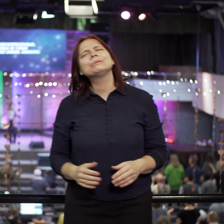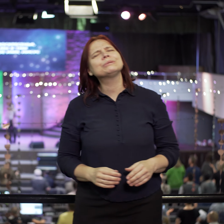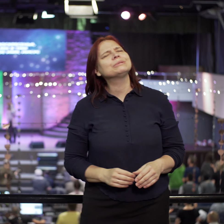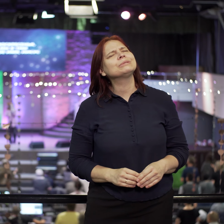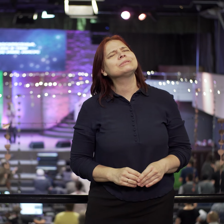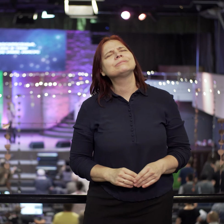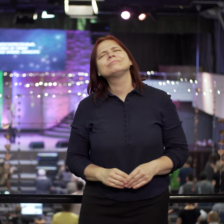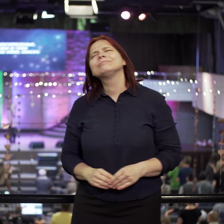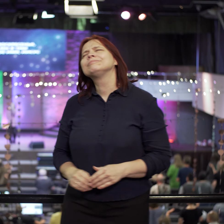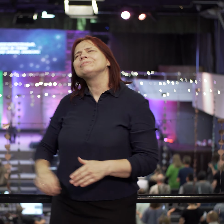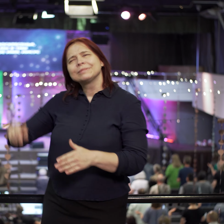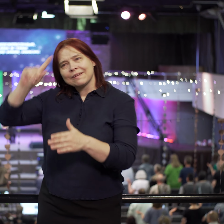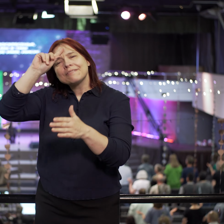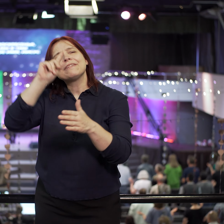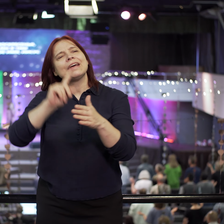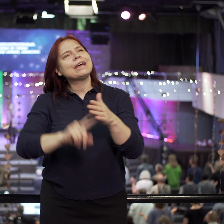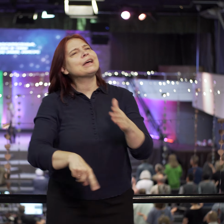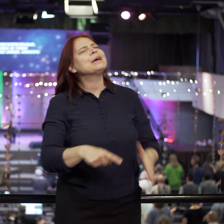Иисус. Верю я